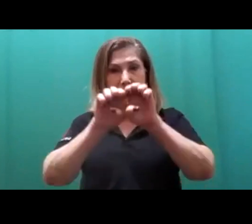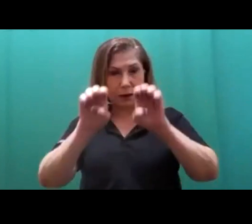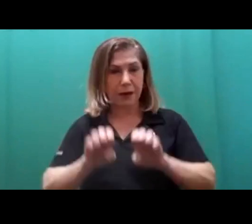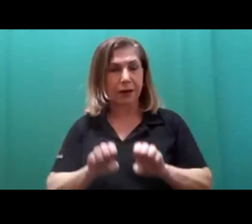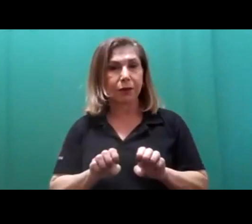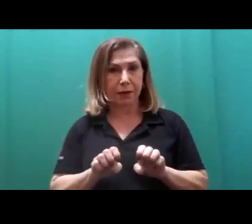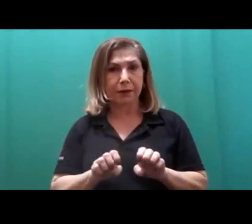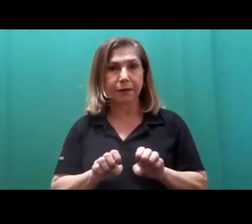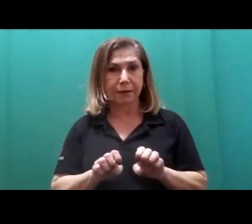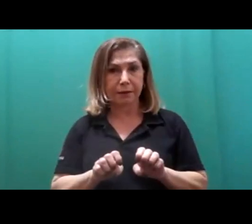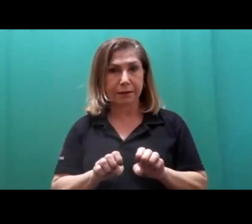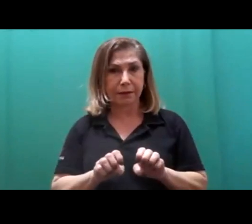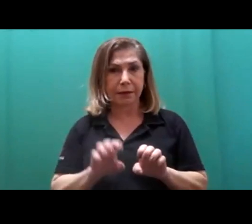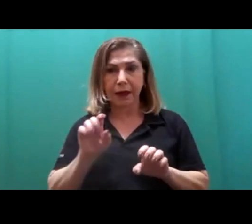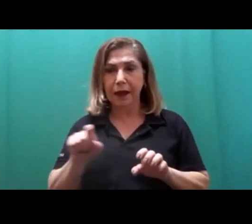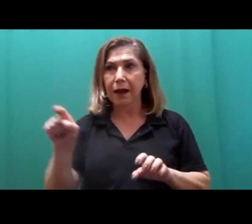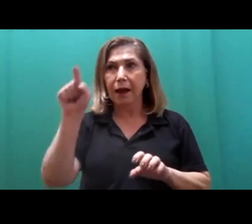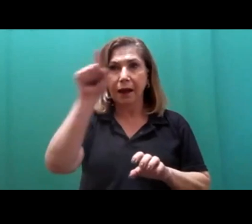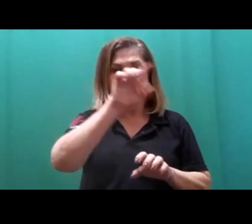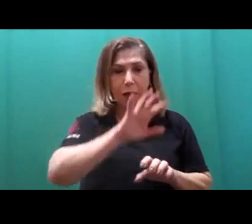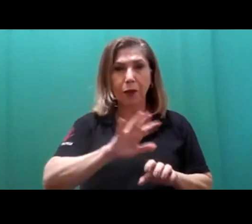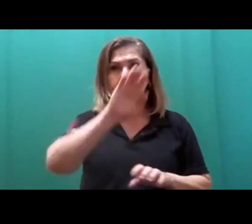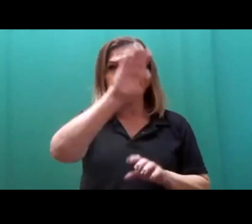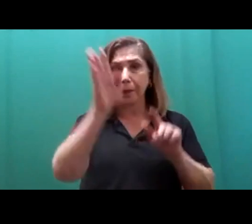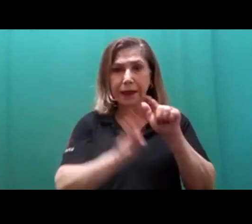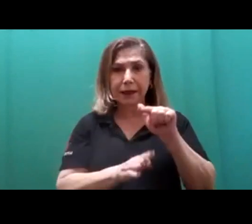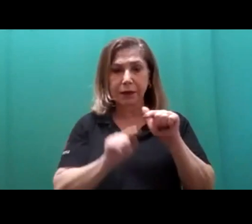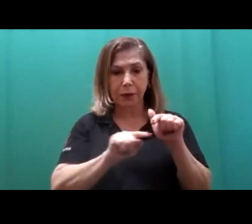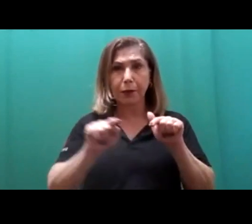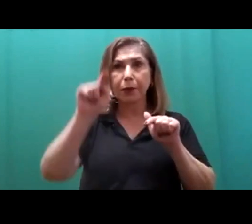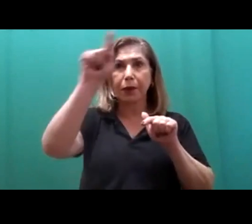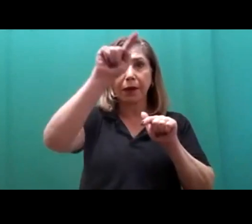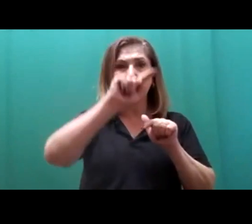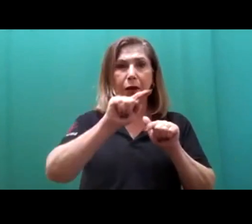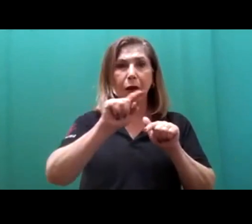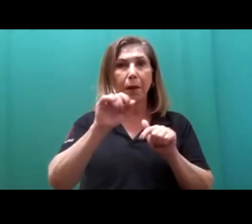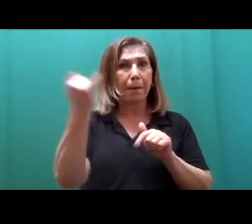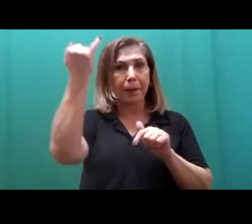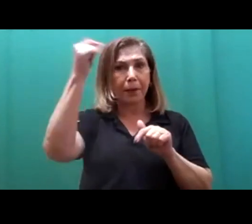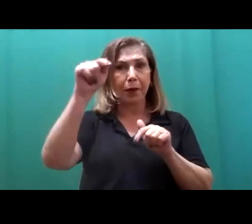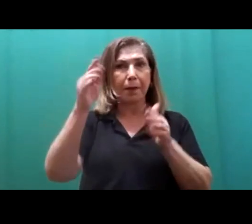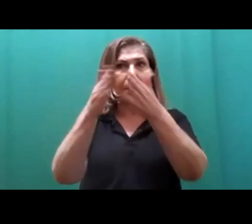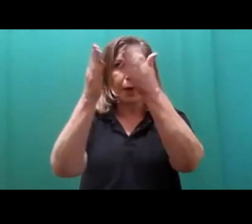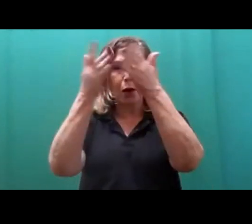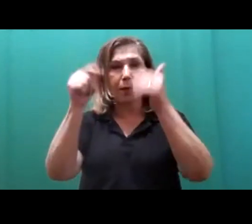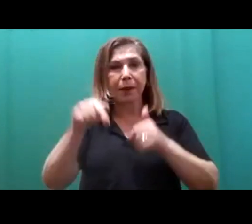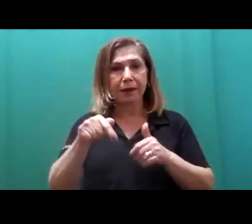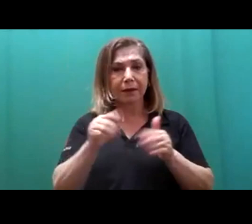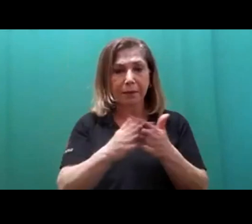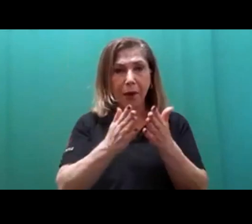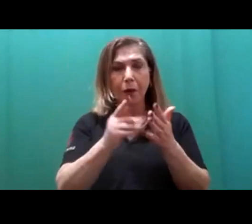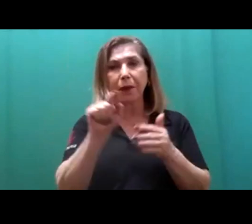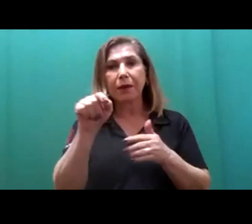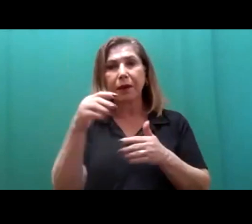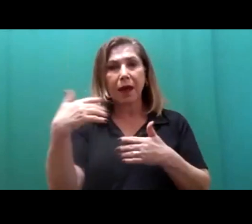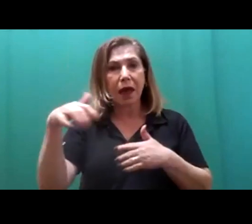que categorizam regiões como regiões nobres e outras regiões como regiões pobres, isso impacta na vida das